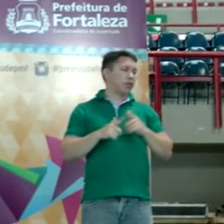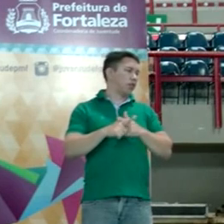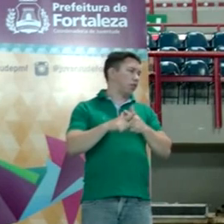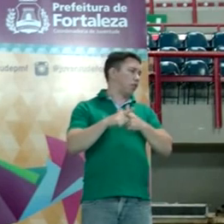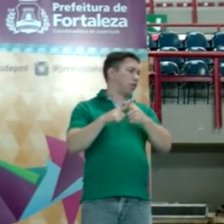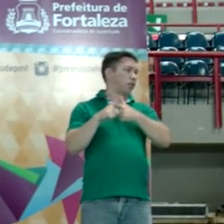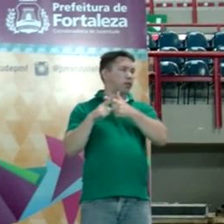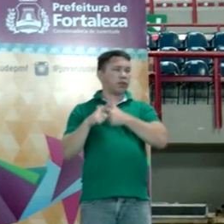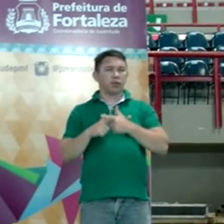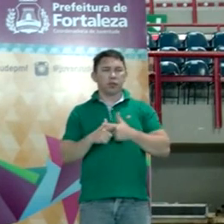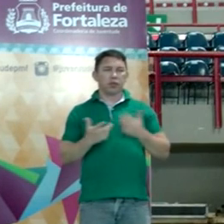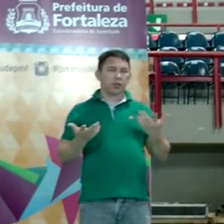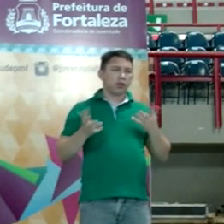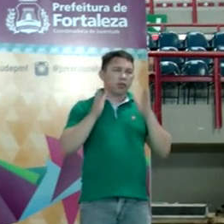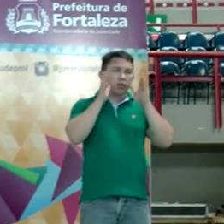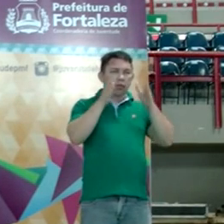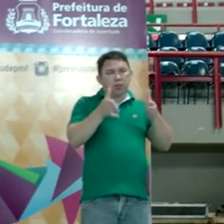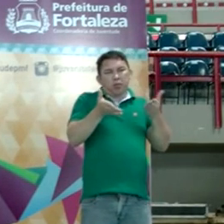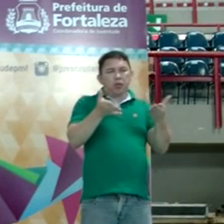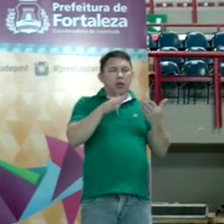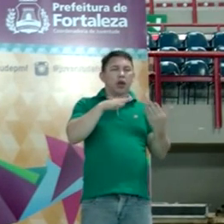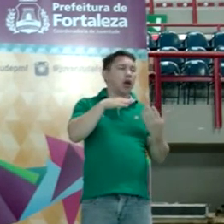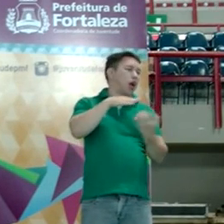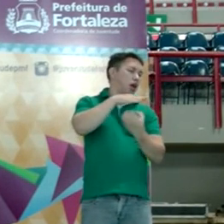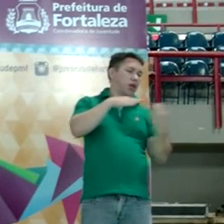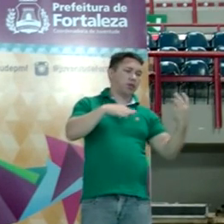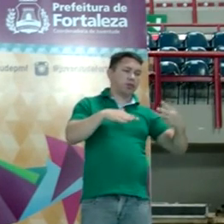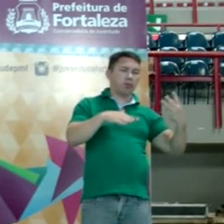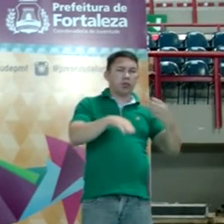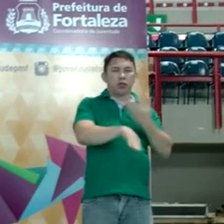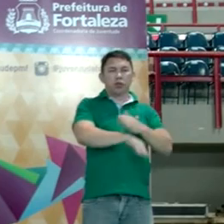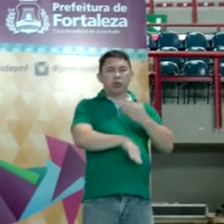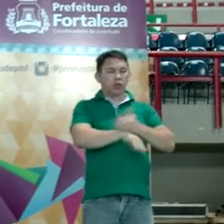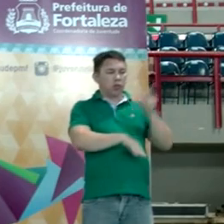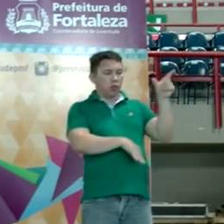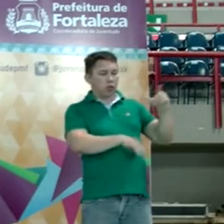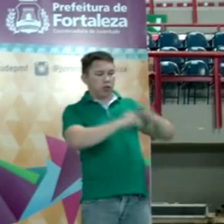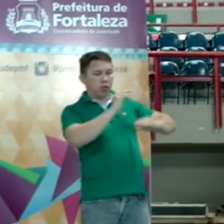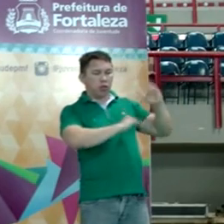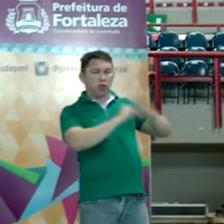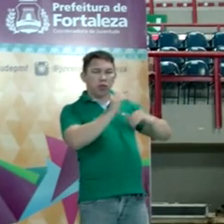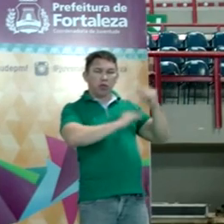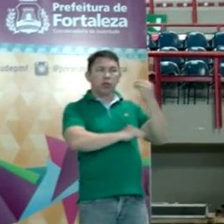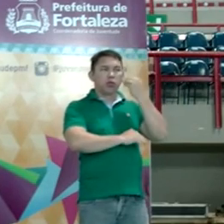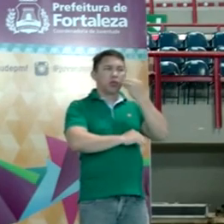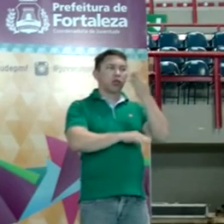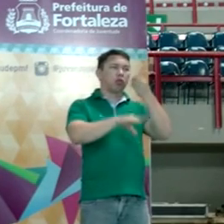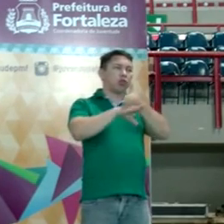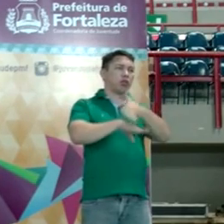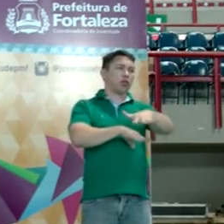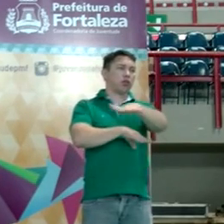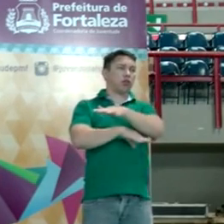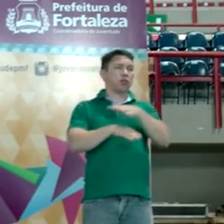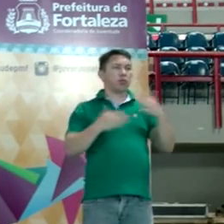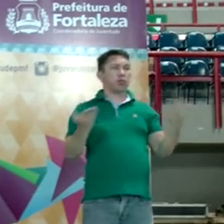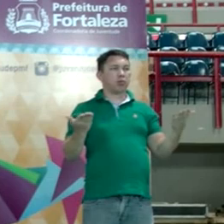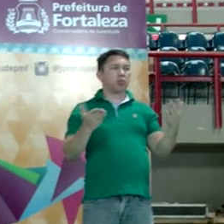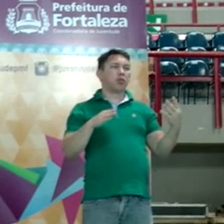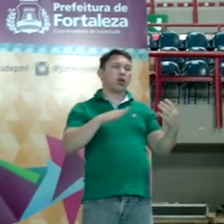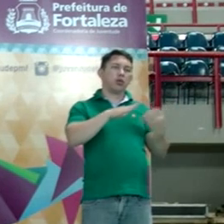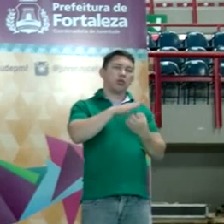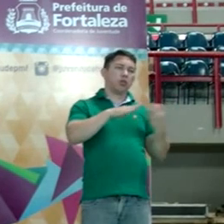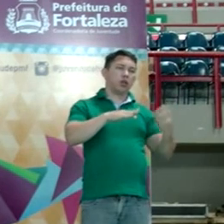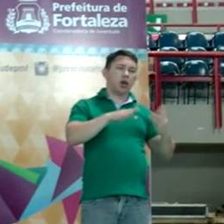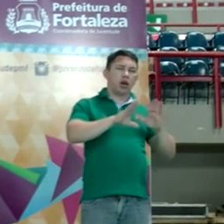problema, às vezes, de fazer trabalhos terceirizados. É que você, às vezes, não contrata pessoas realmente especializadas naquela área. Mas isso é